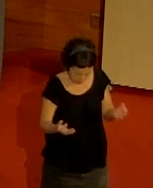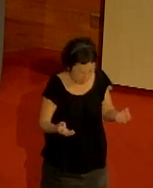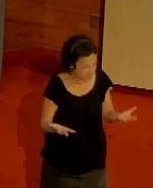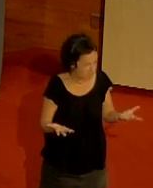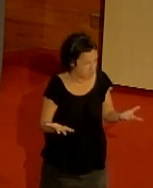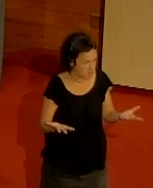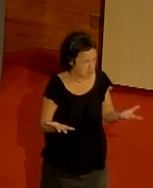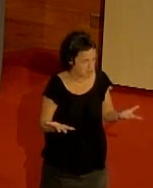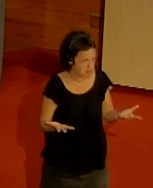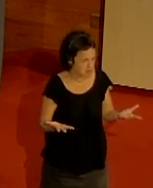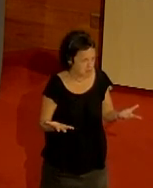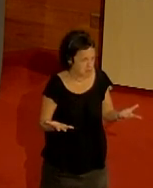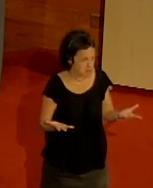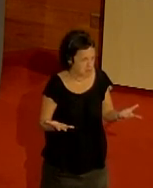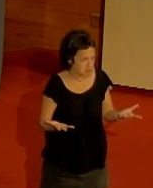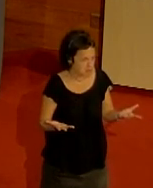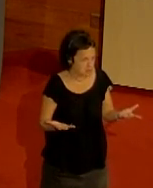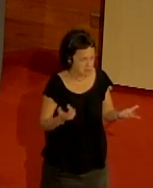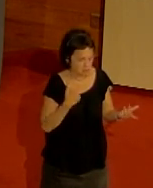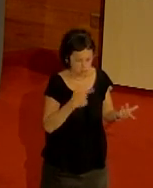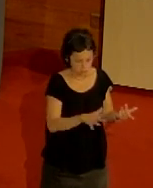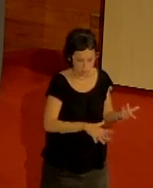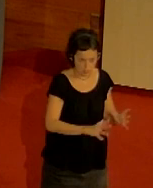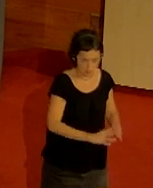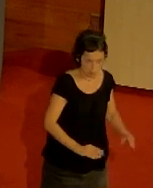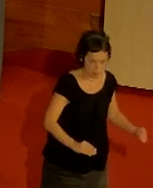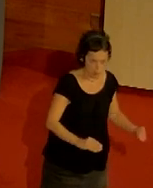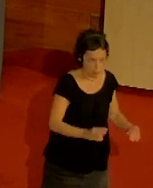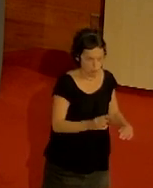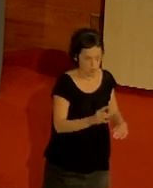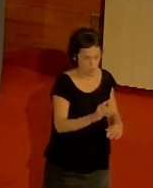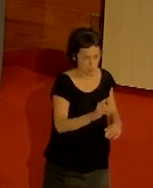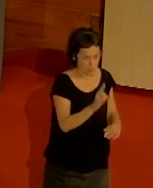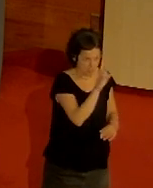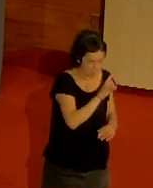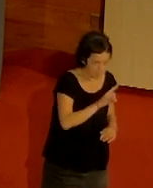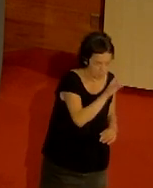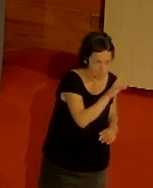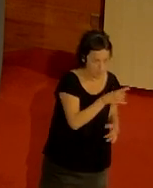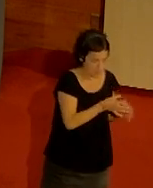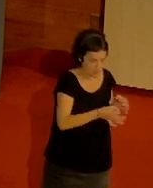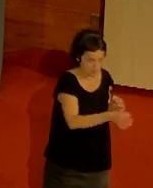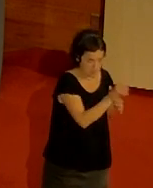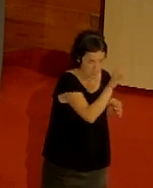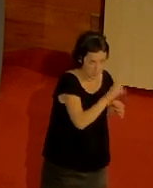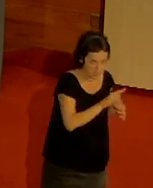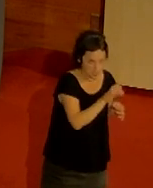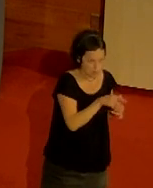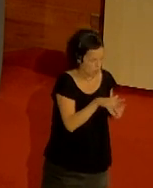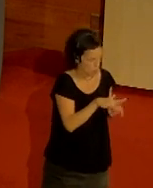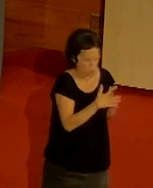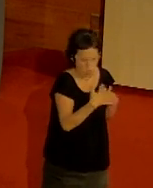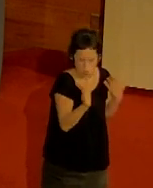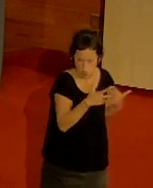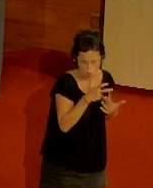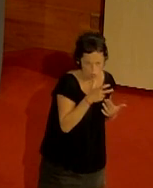es la amalgama de Andalucía, Islas Canarias, tal, ¿no? Y que es por donde pasan cosas terribles y la gente